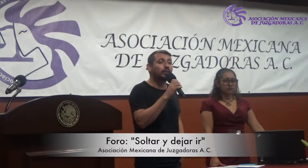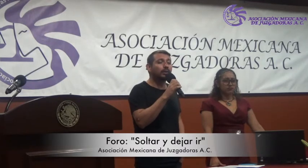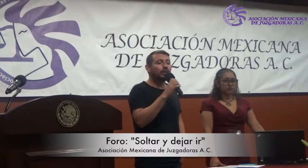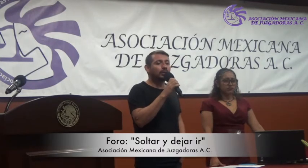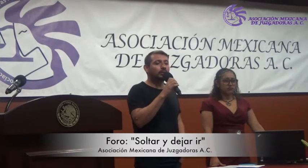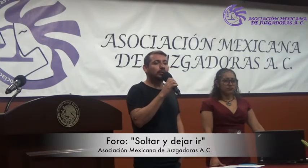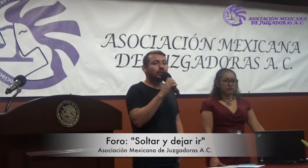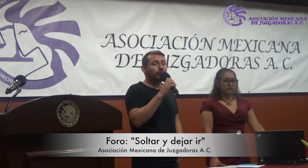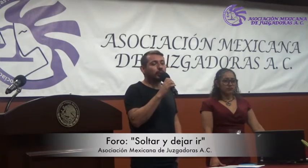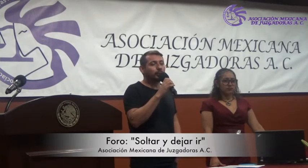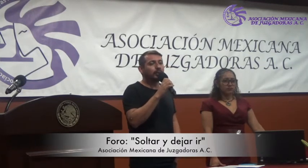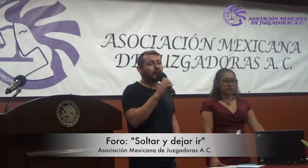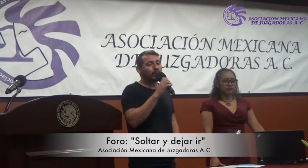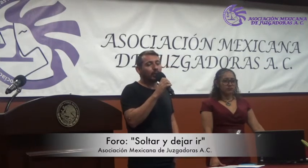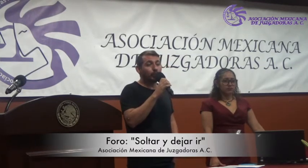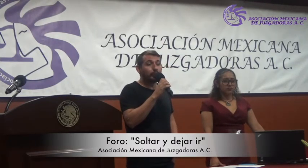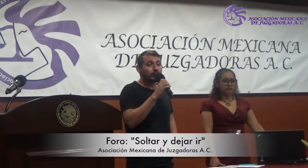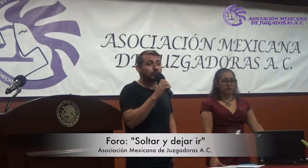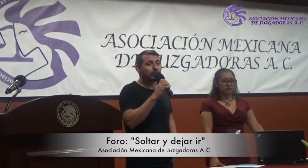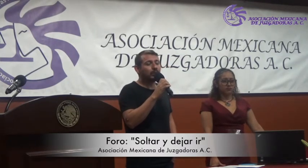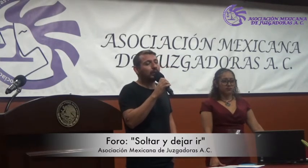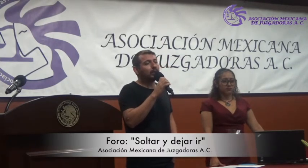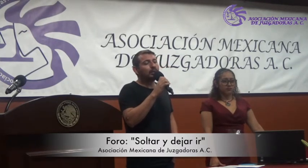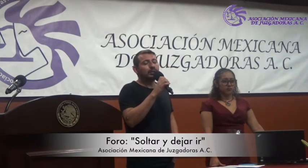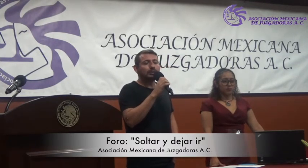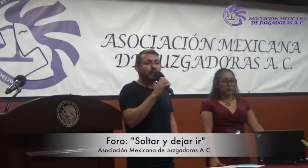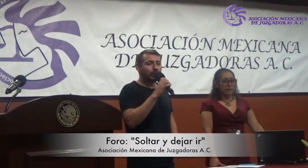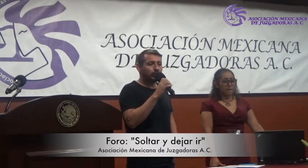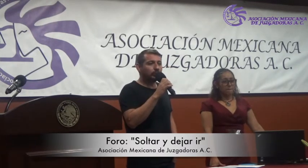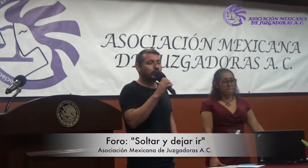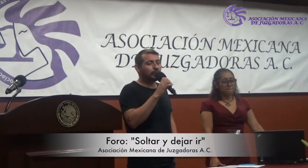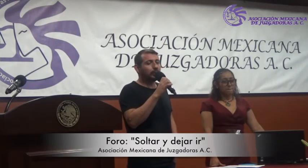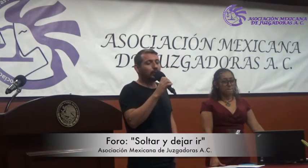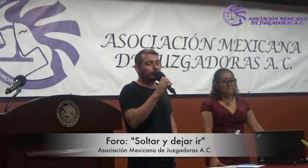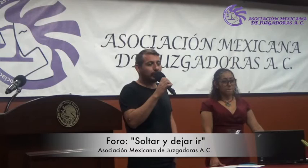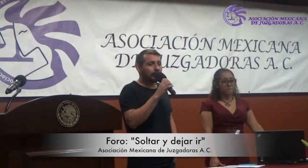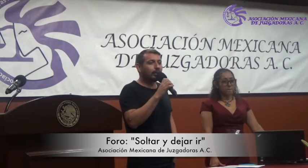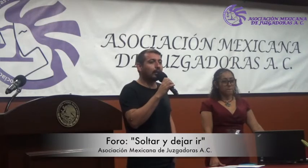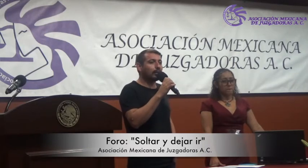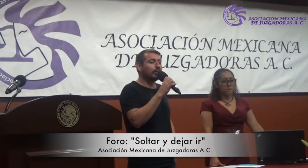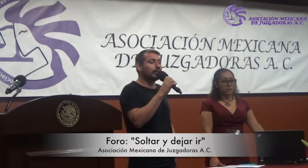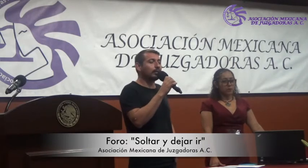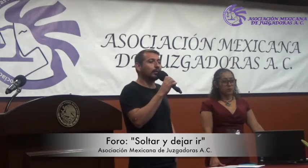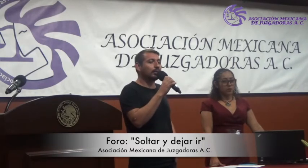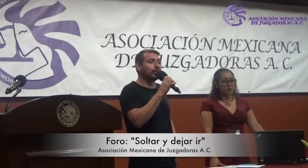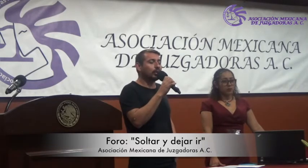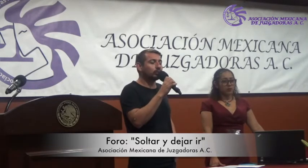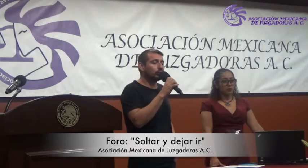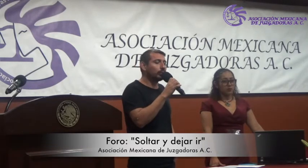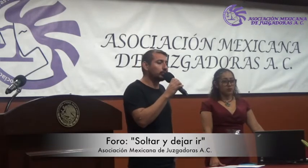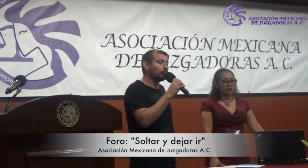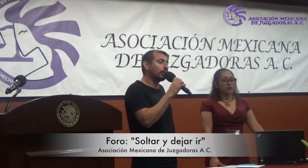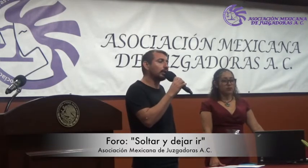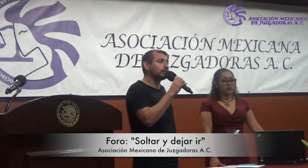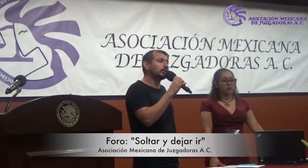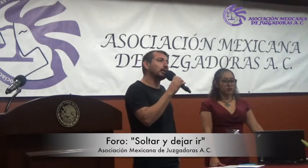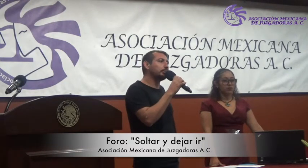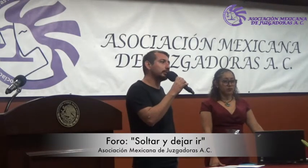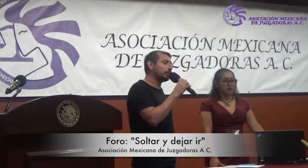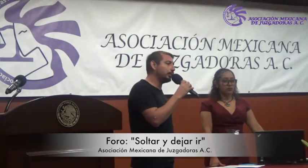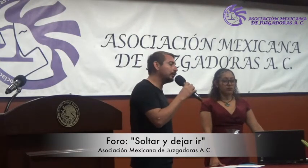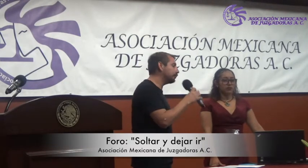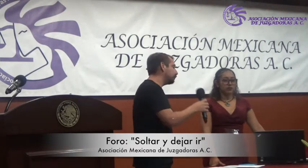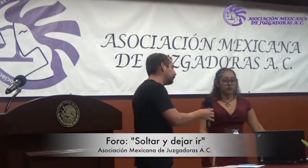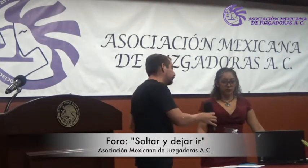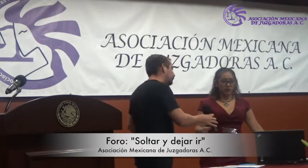salud. Y entonces yo obviamente lo que yo pienso es decirle a Dios que me lo bendiga, que no sufra mucho y pueda descansar